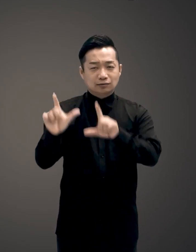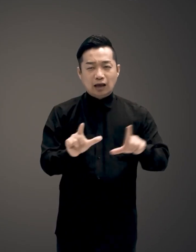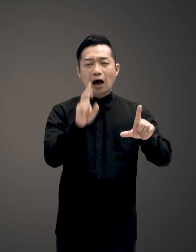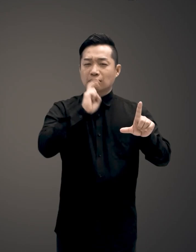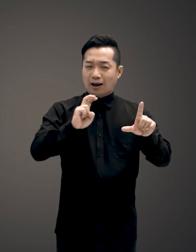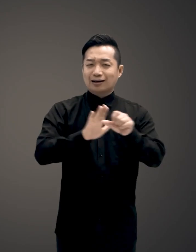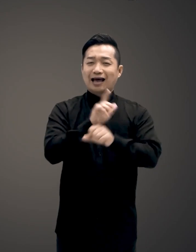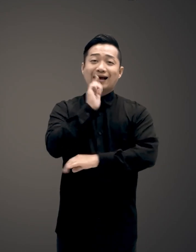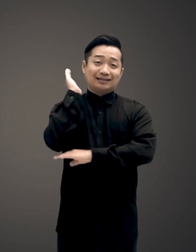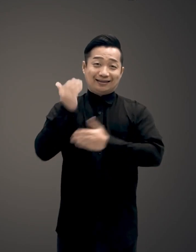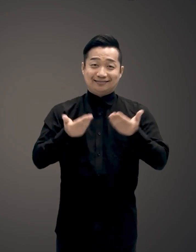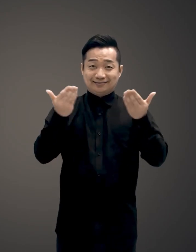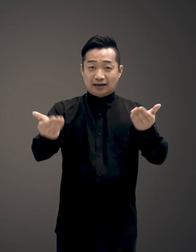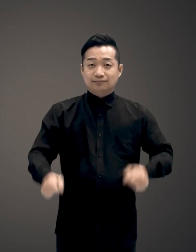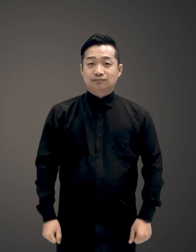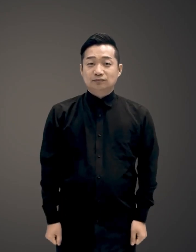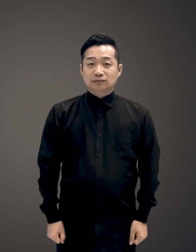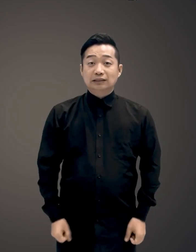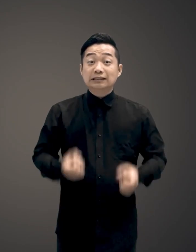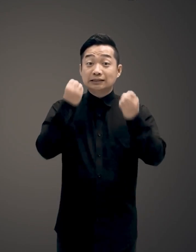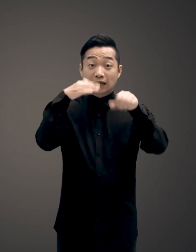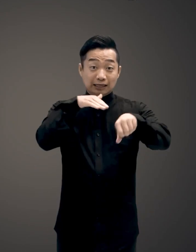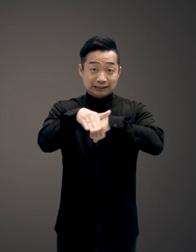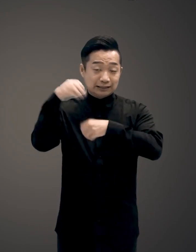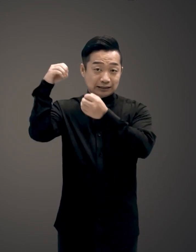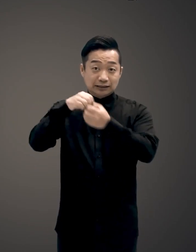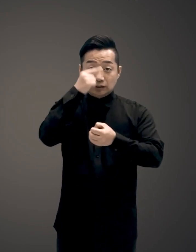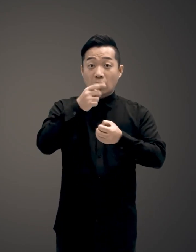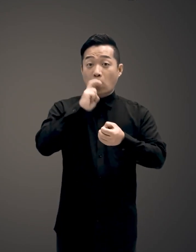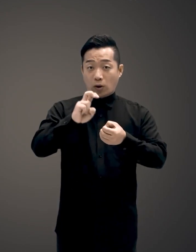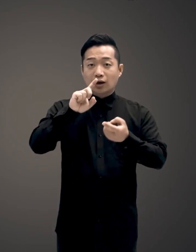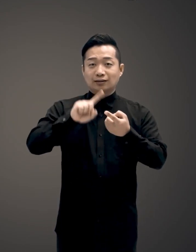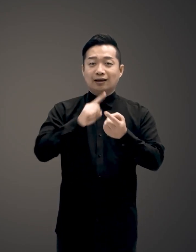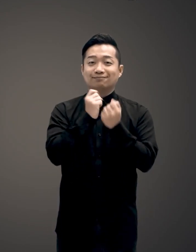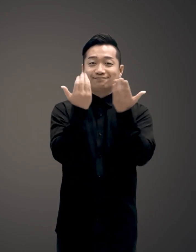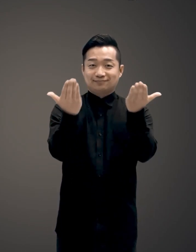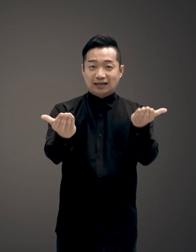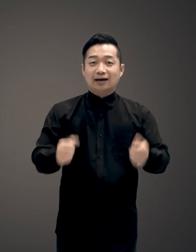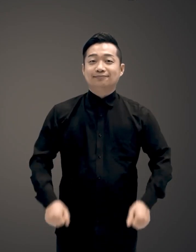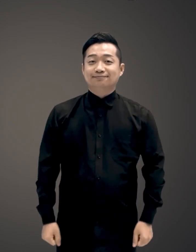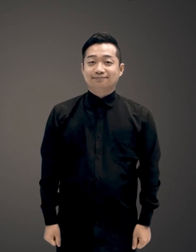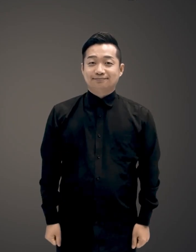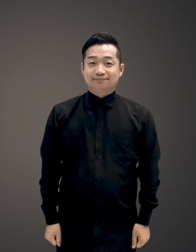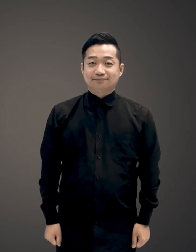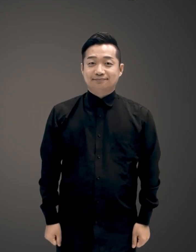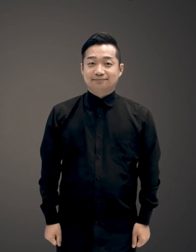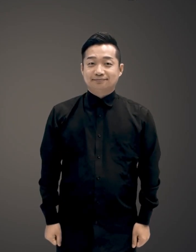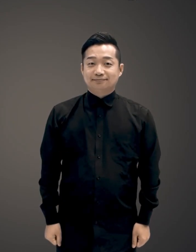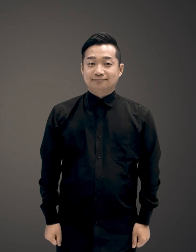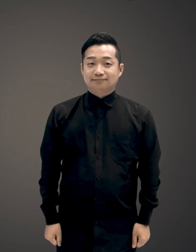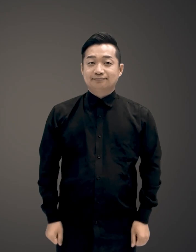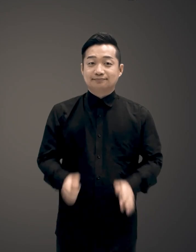삶과 음악 그리고 사랑 이야기. 완전히 새로운 클래식의 신세계를 만나보세요.